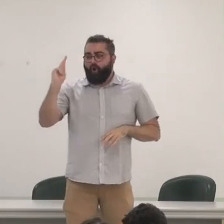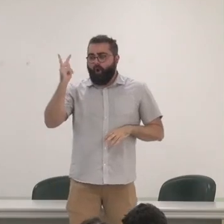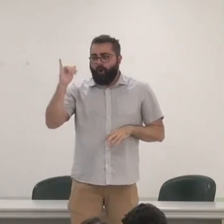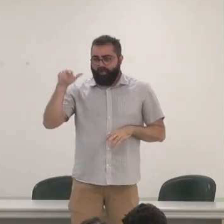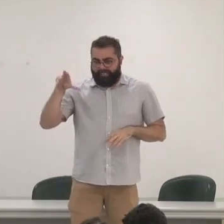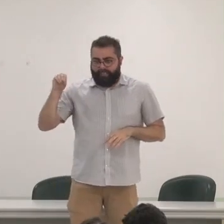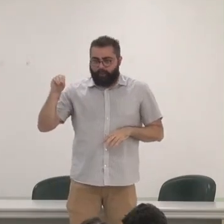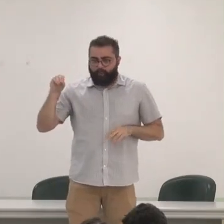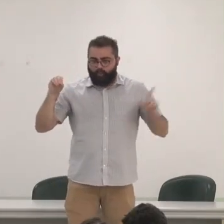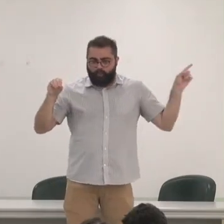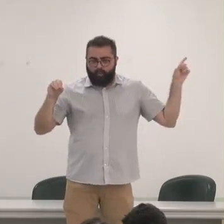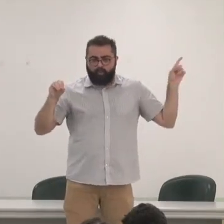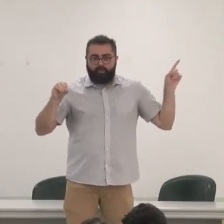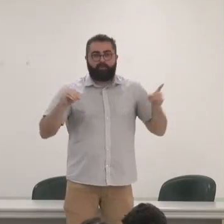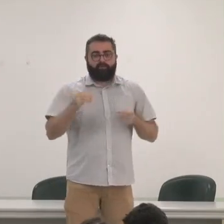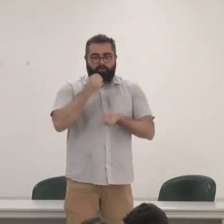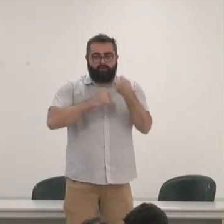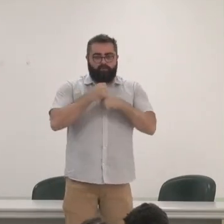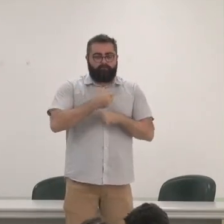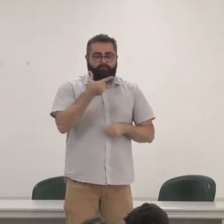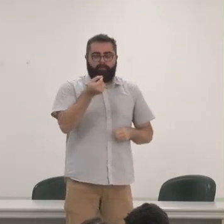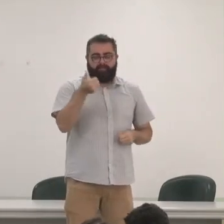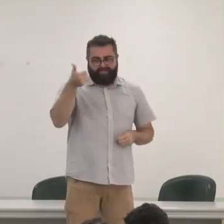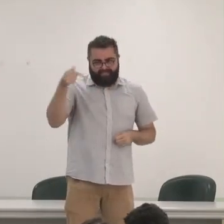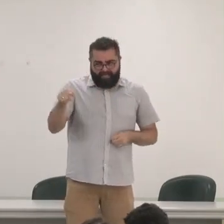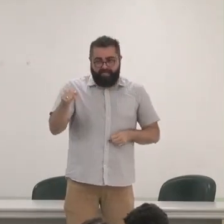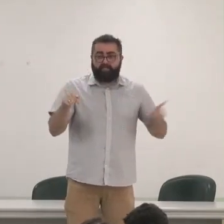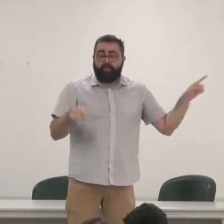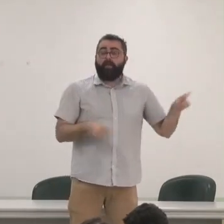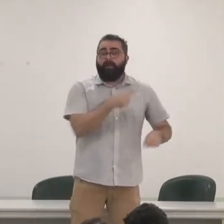Essa autora, a Okino, em 2017,